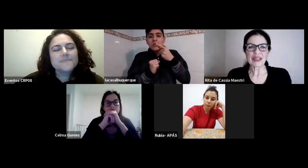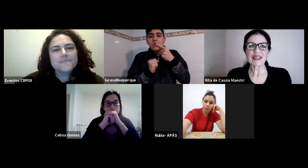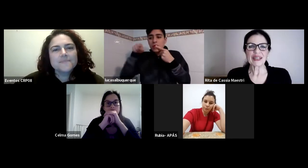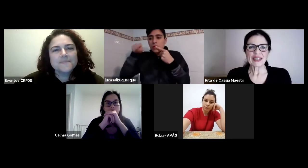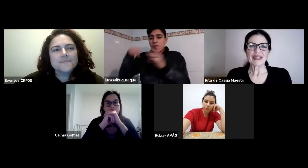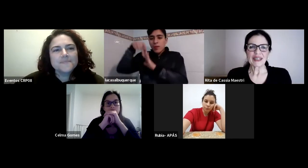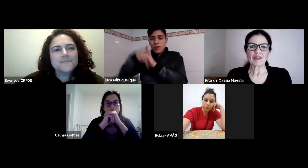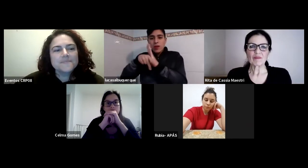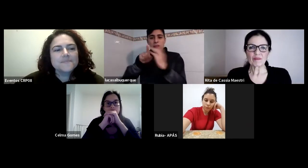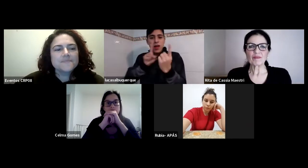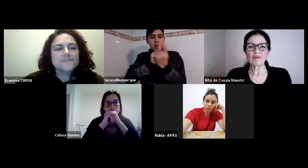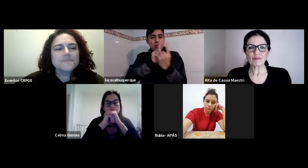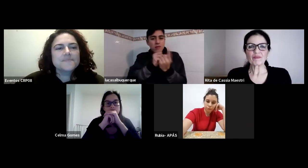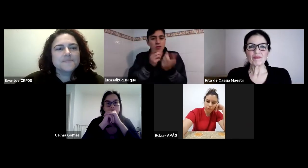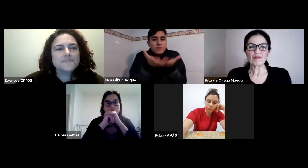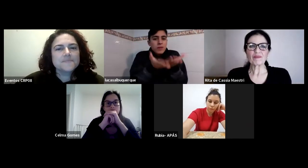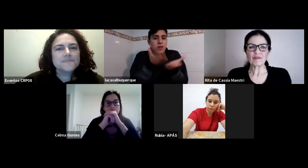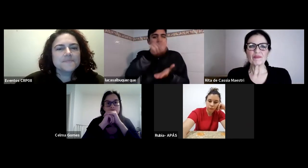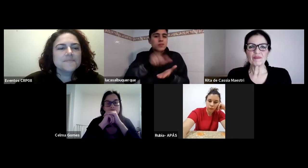projeto.